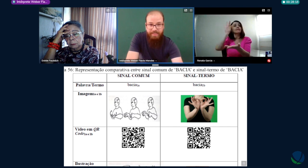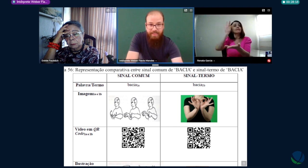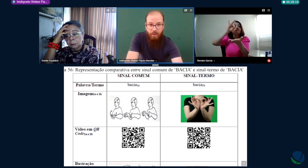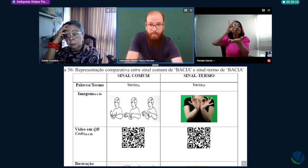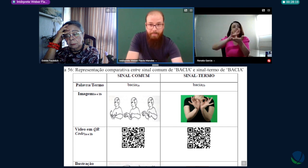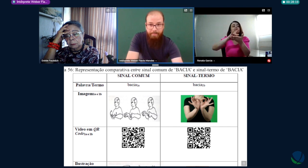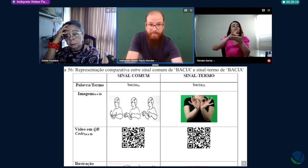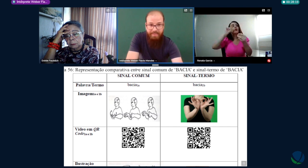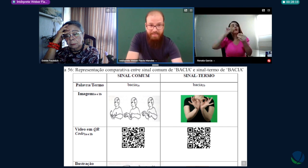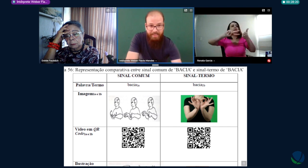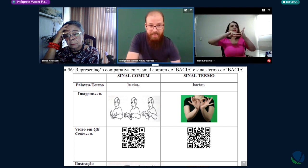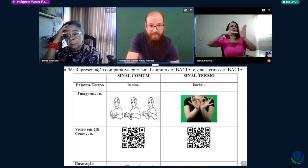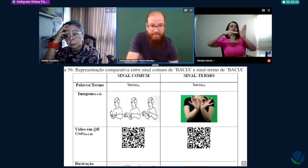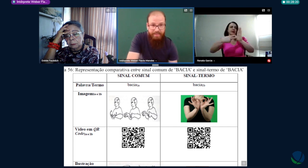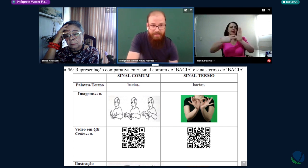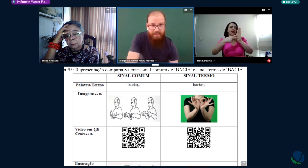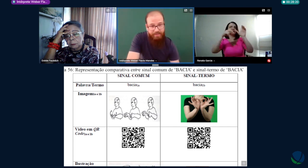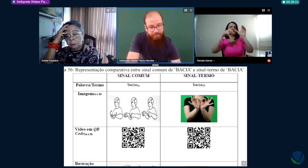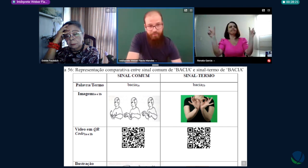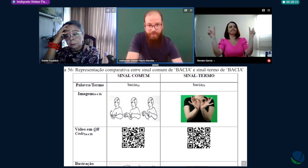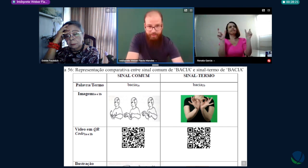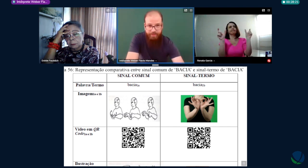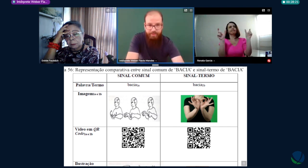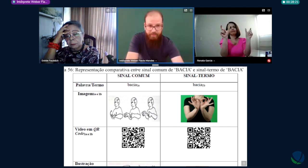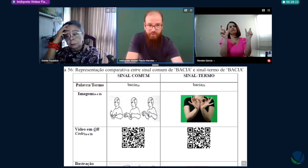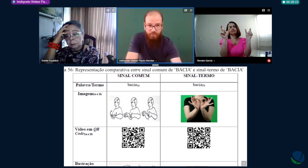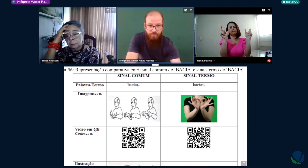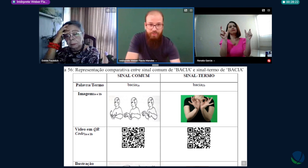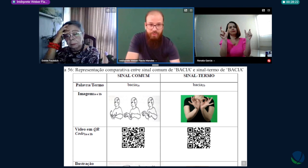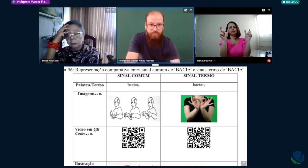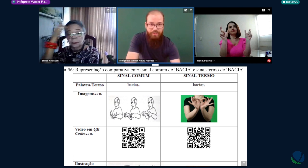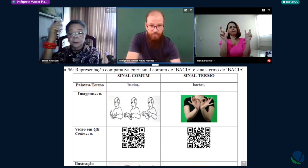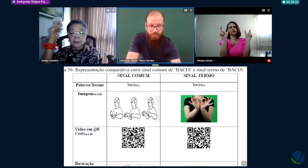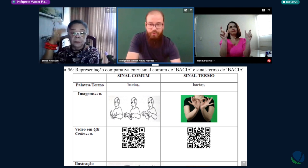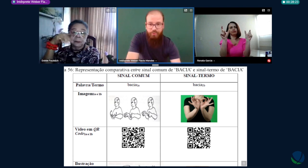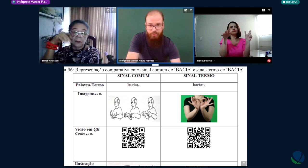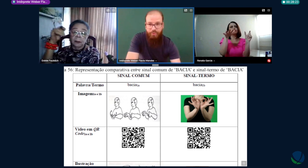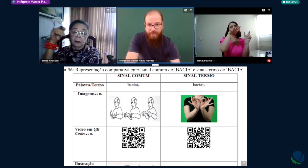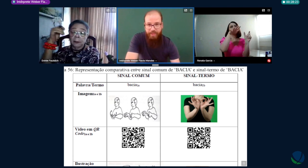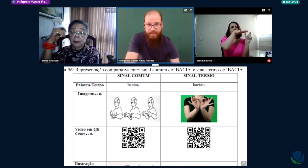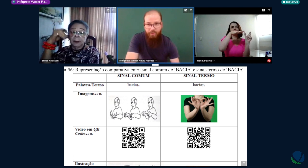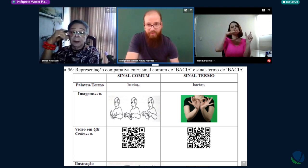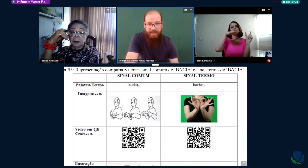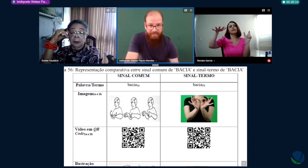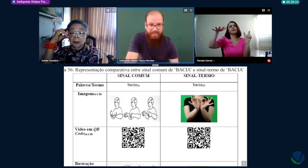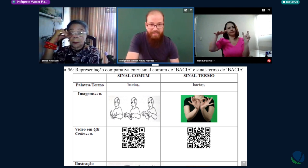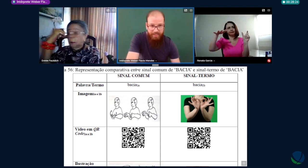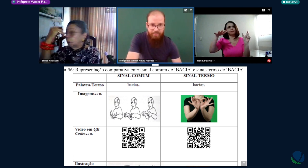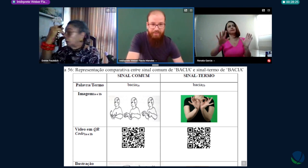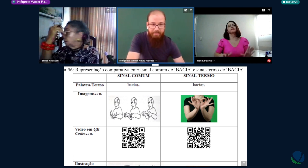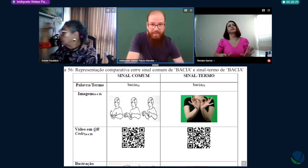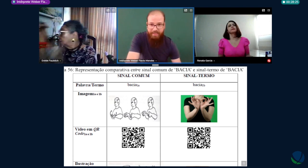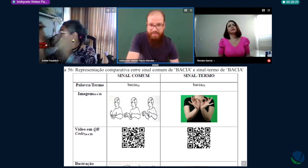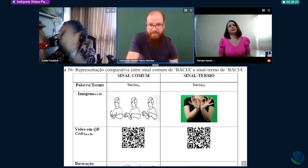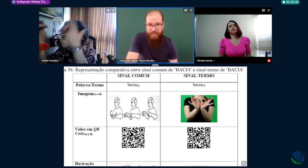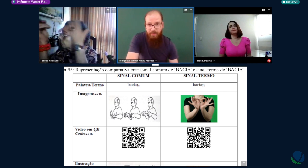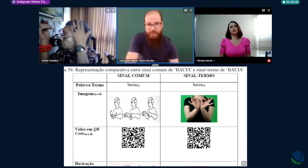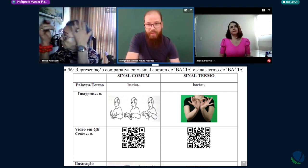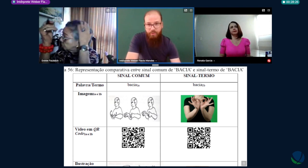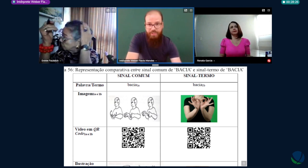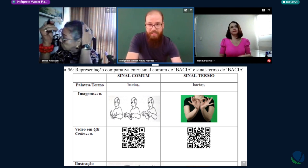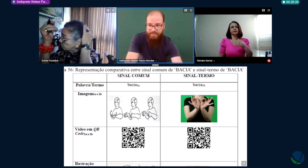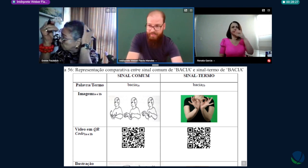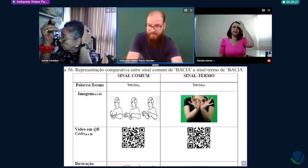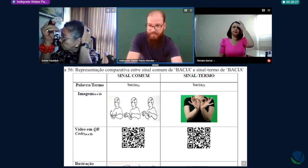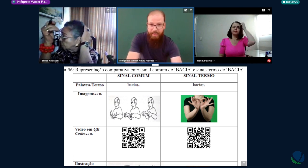criou esse sinal bacia, que teve todo um estudo e uma validação também desse sinal,